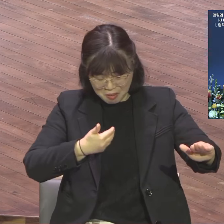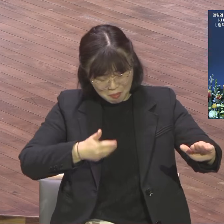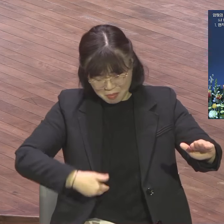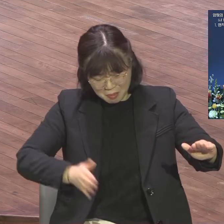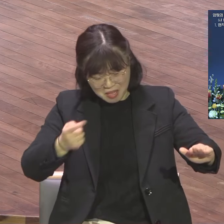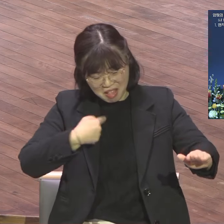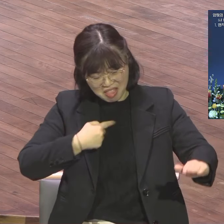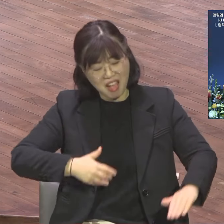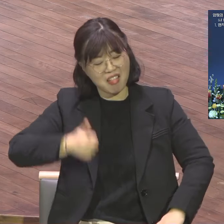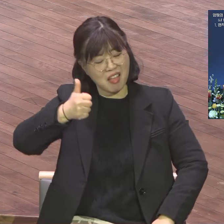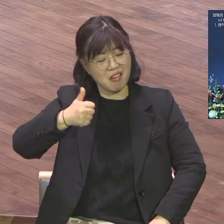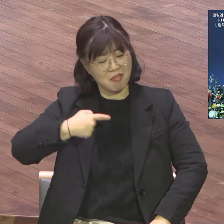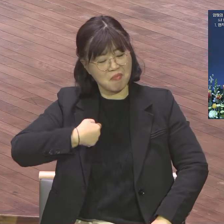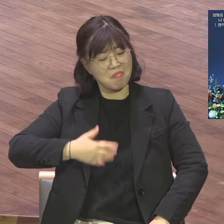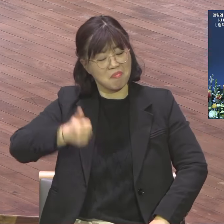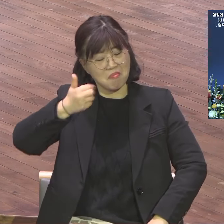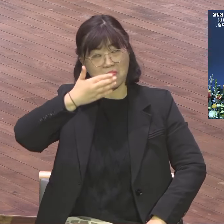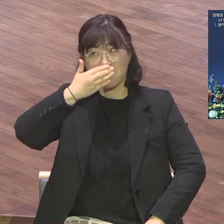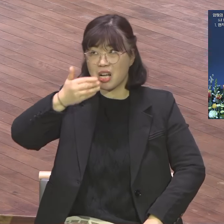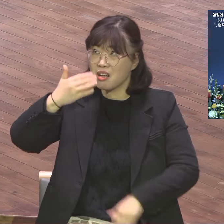하나님 그런 거 신경 씁니까?